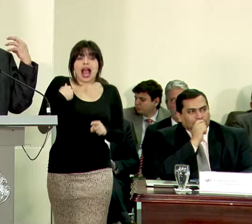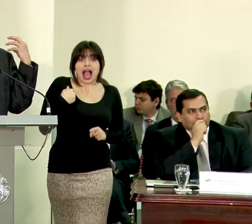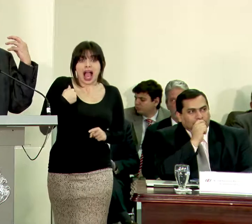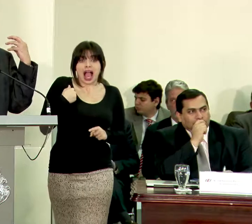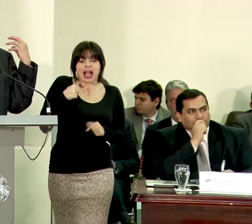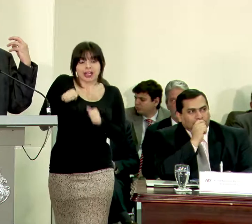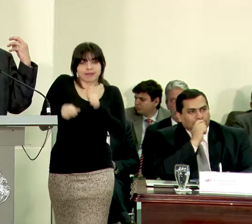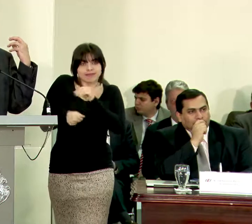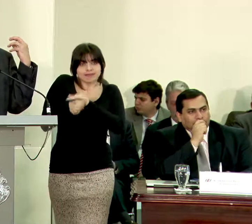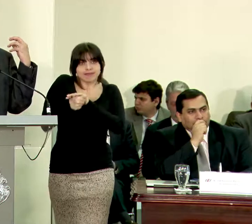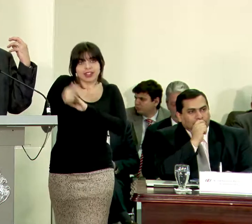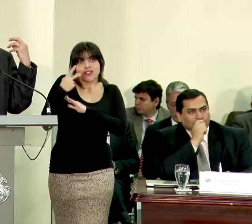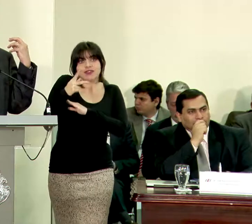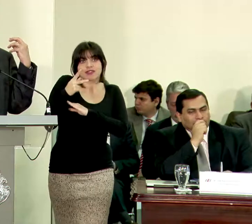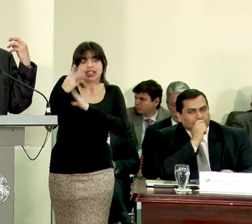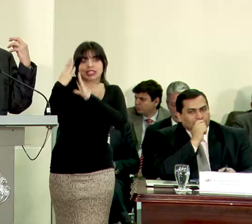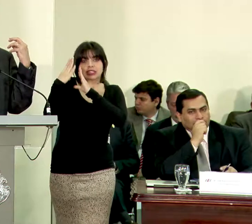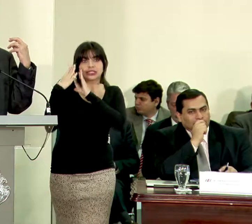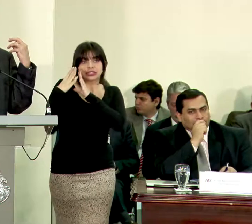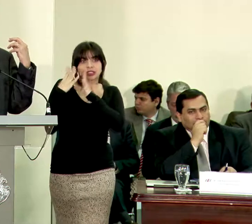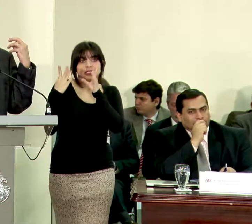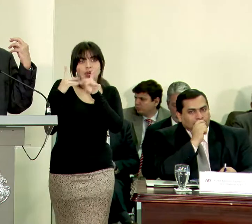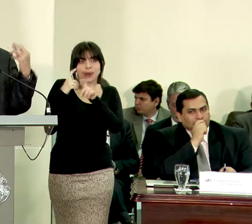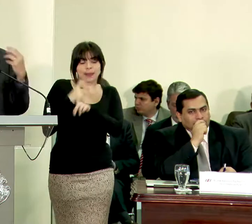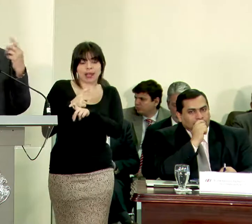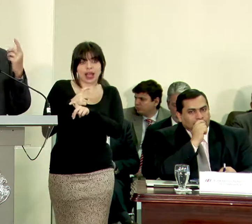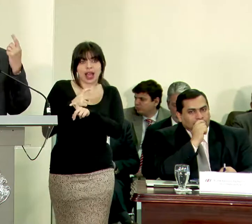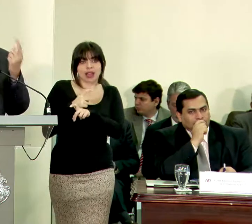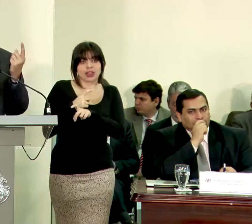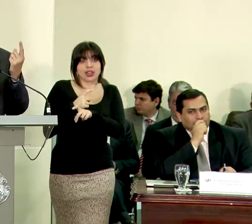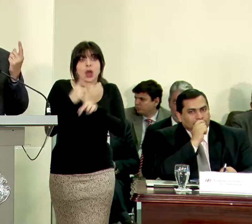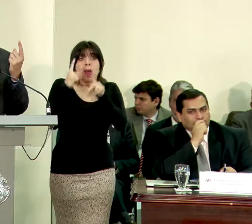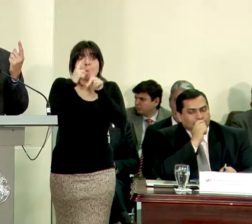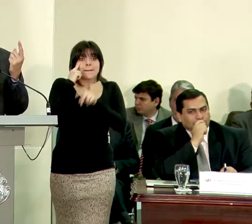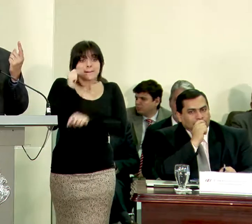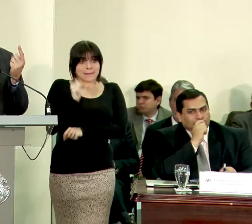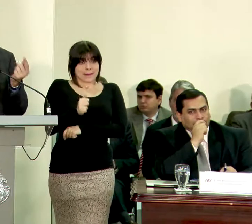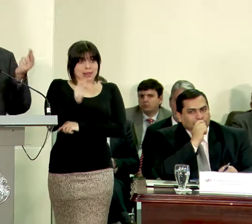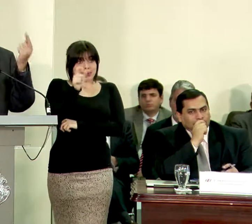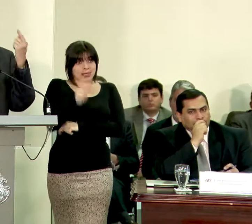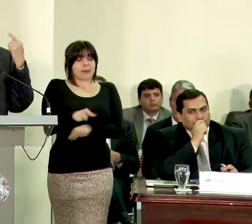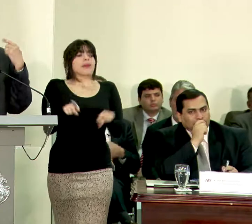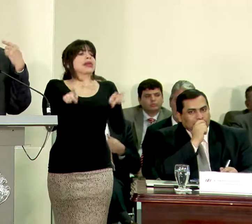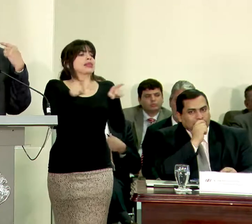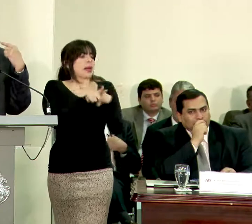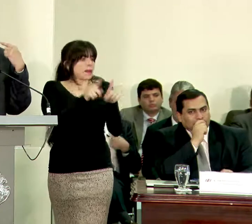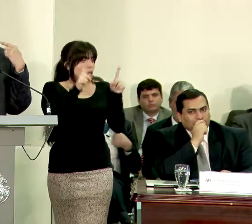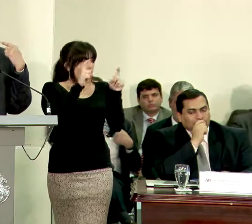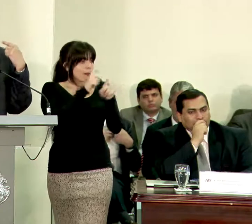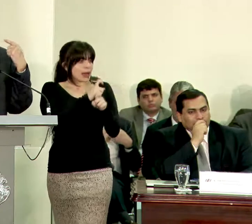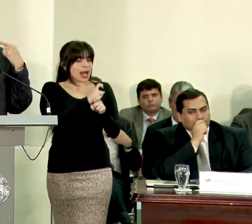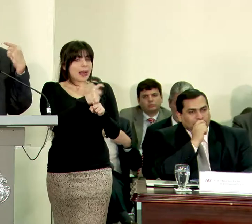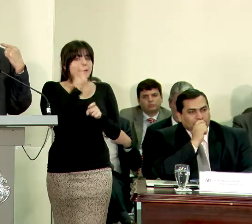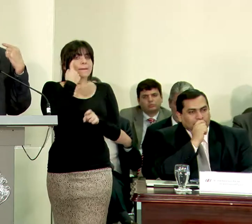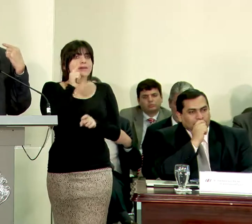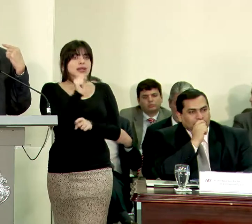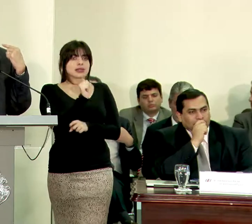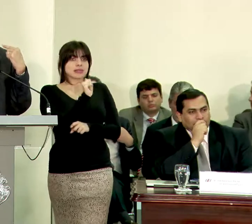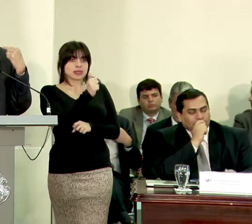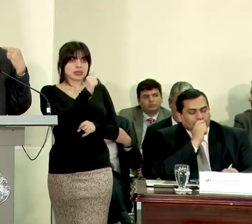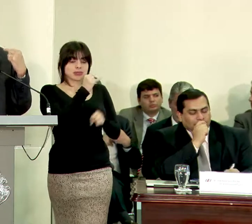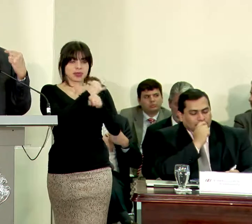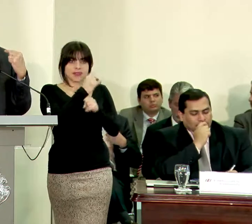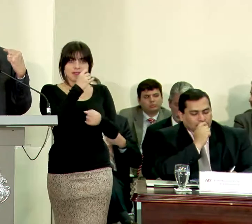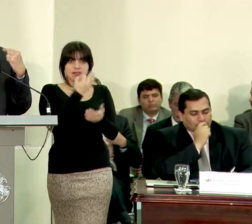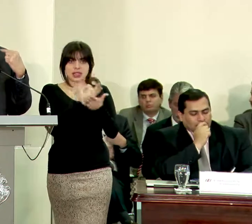riesgo ahí sobre sus espaldas muy, muy complicado, que es complicado para él, pero que es también complicado para las mismas